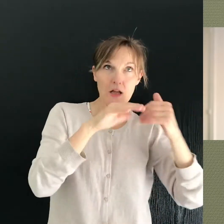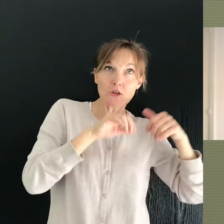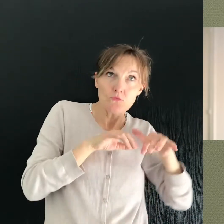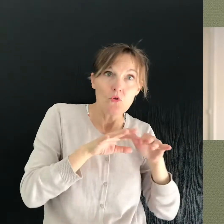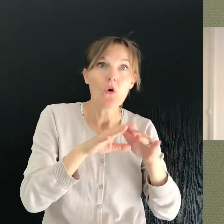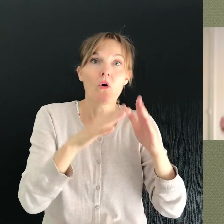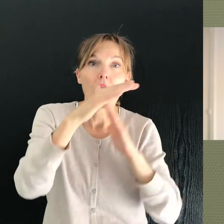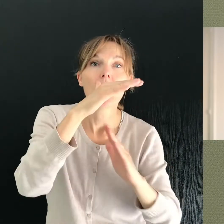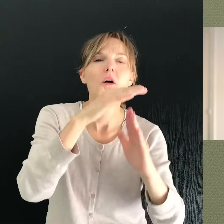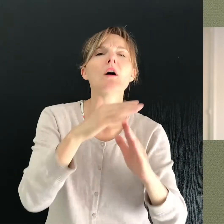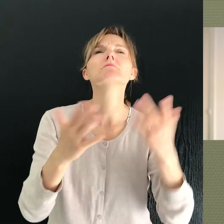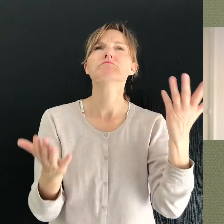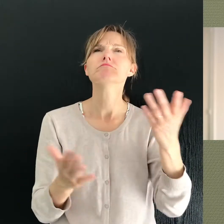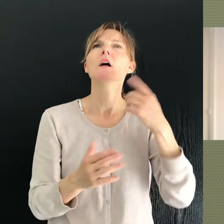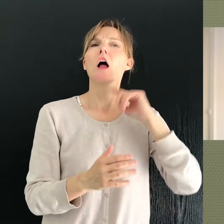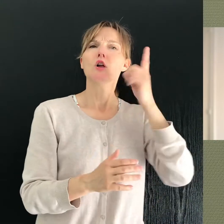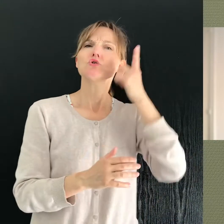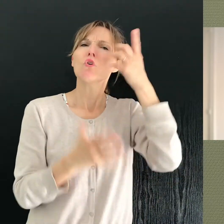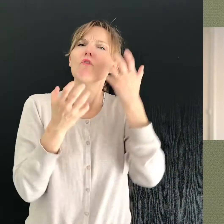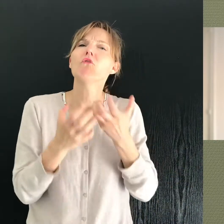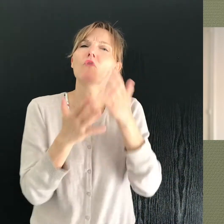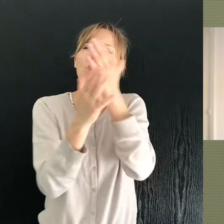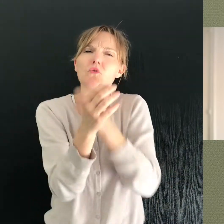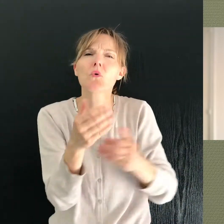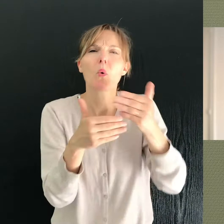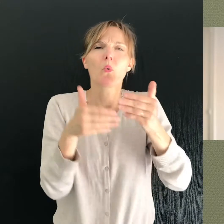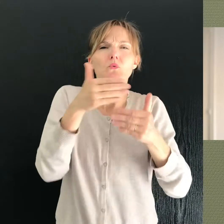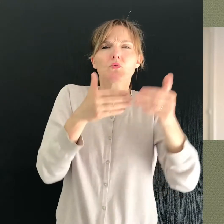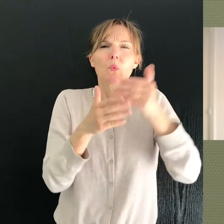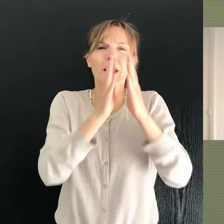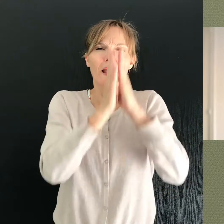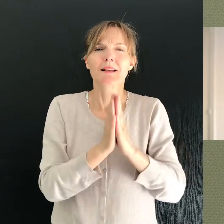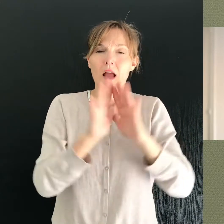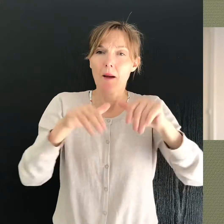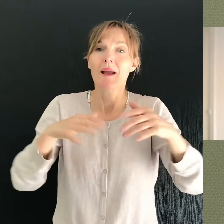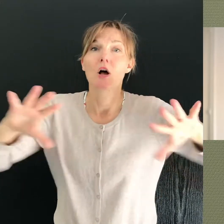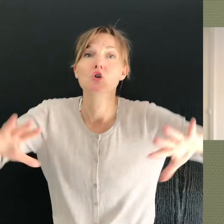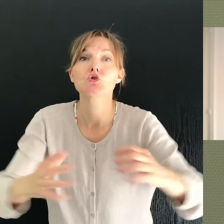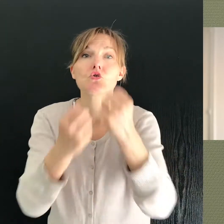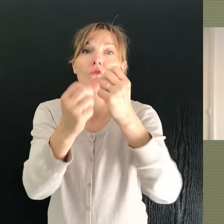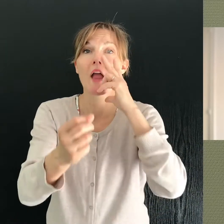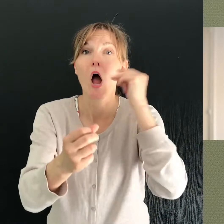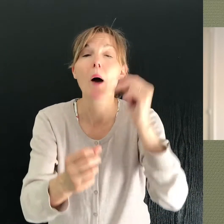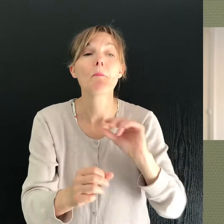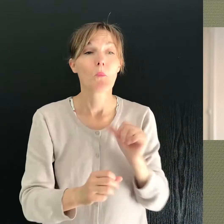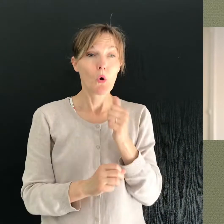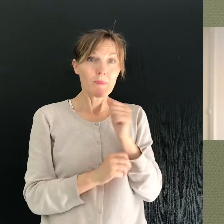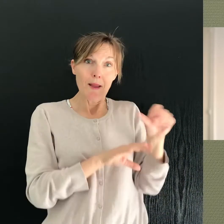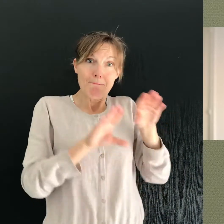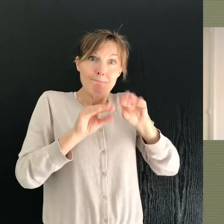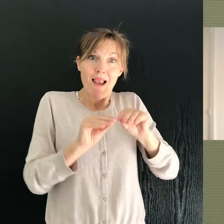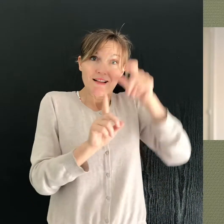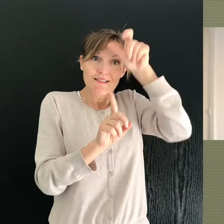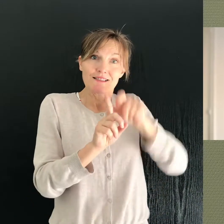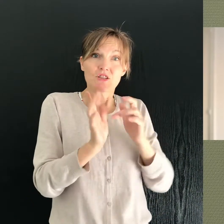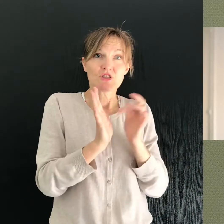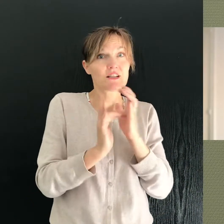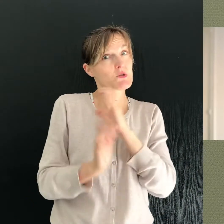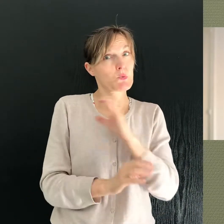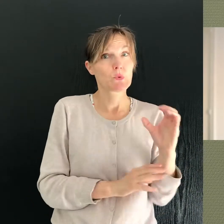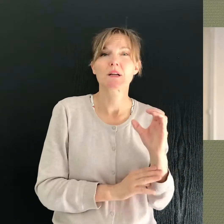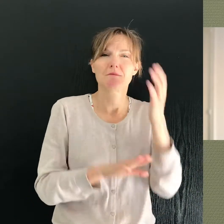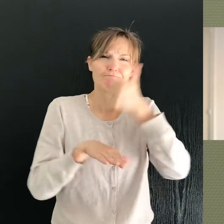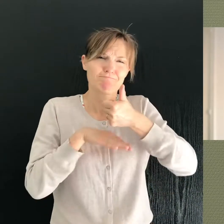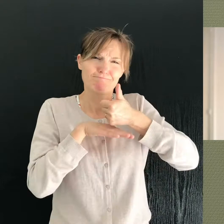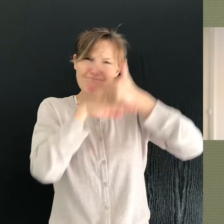Quand Dieu a voulu construire l'Église et sauver les hommes, il a établi premièrement son Fils Jésus-Christ comme autorité suprême